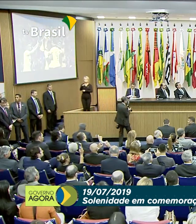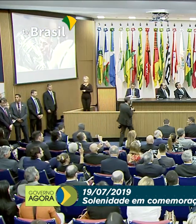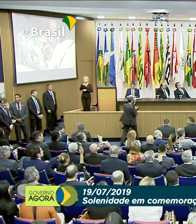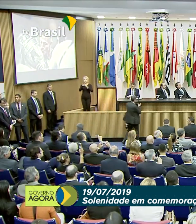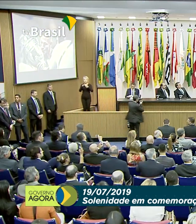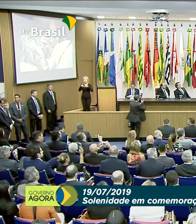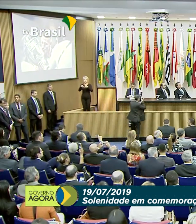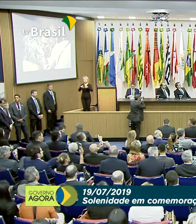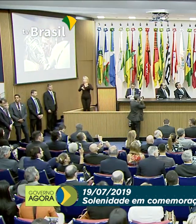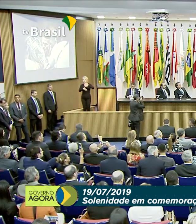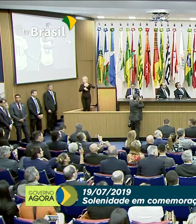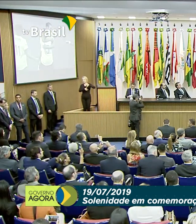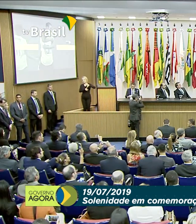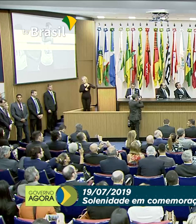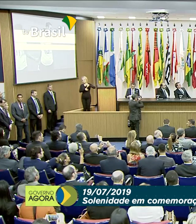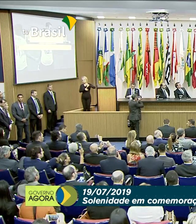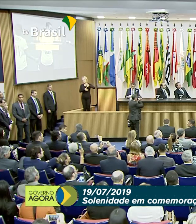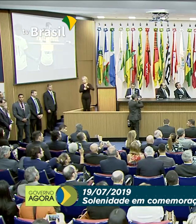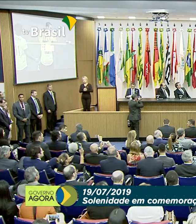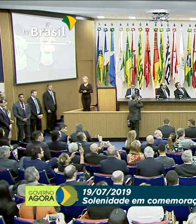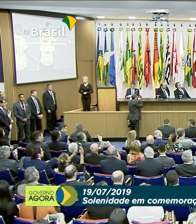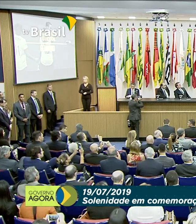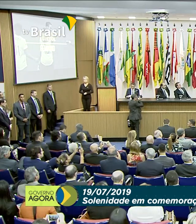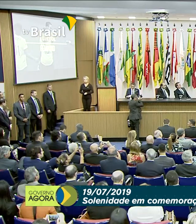Copa América.